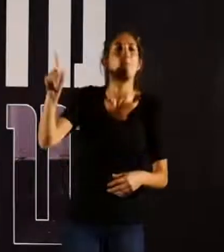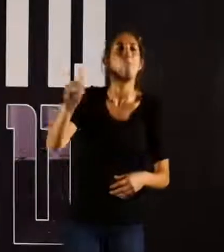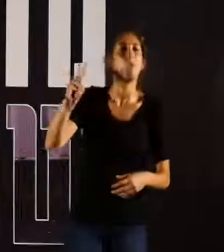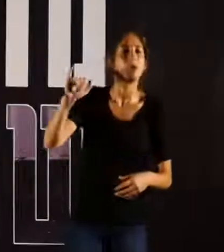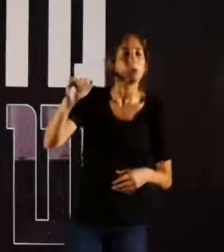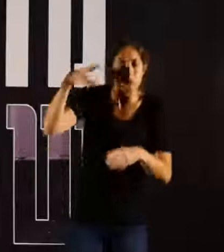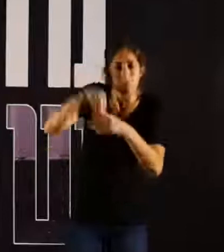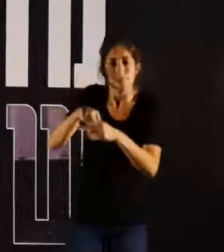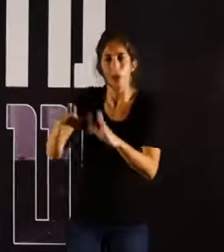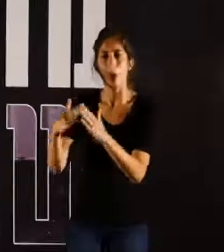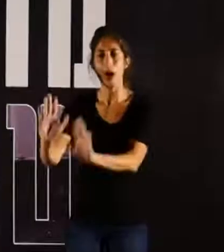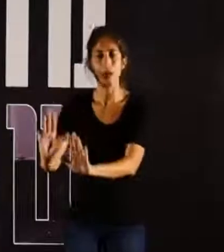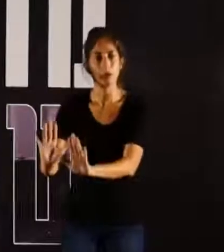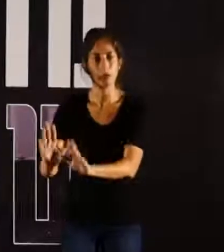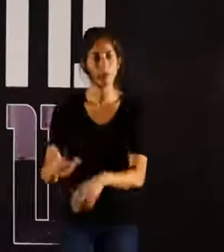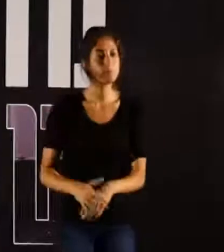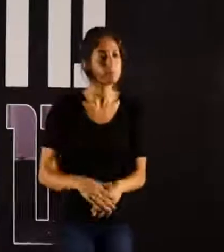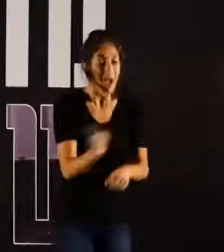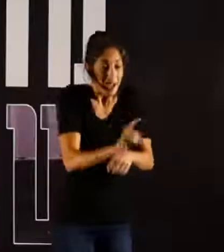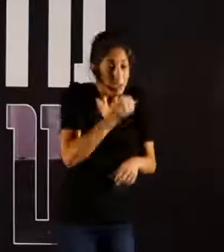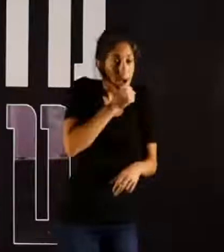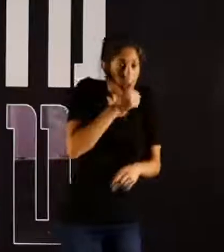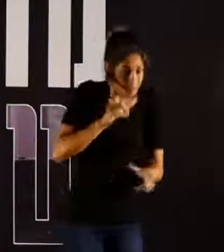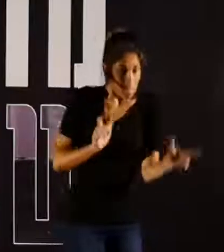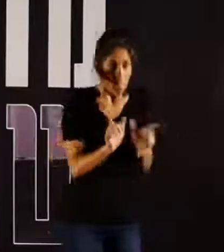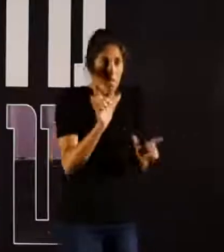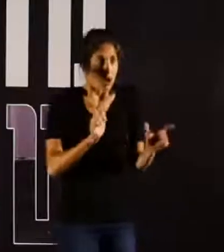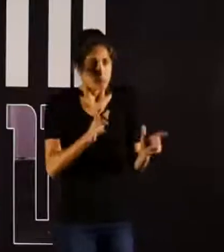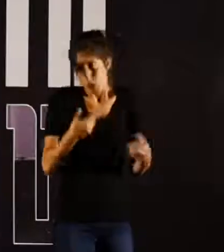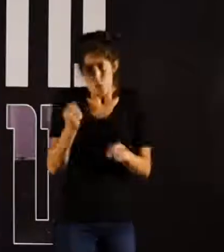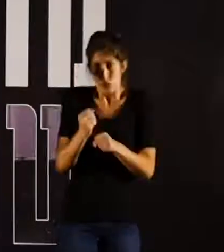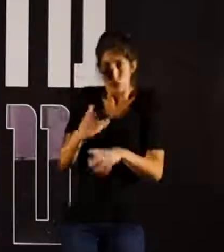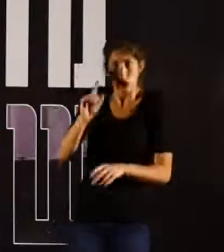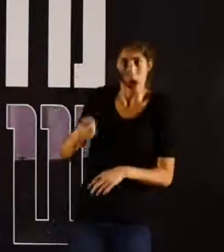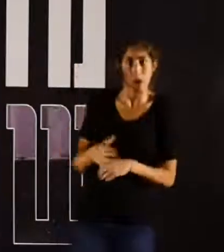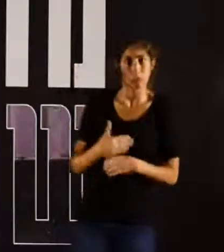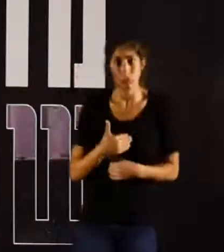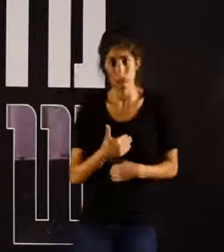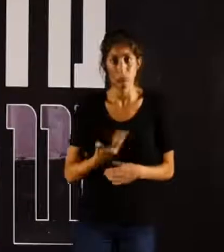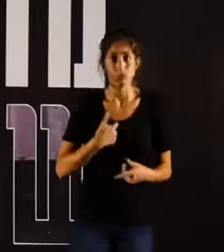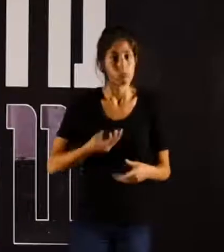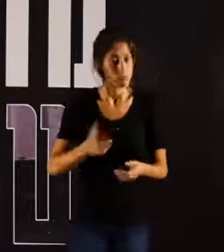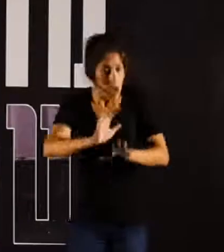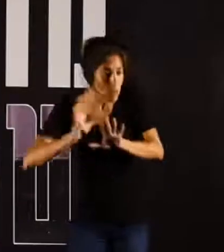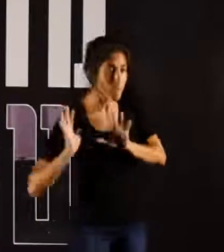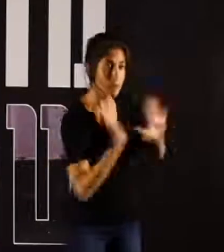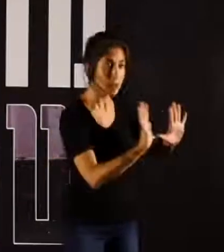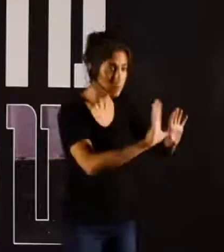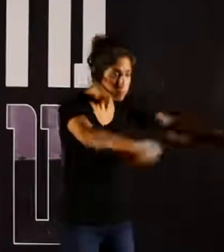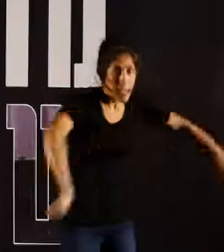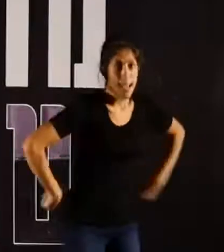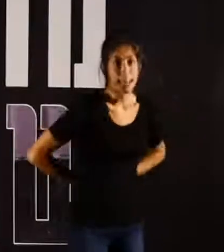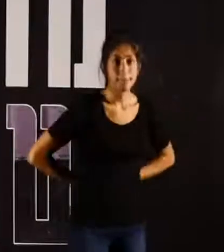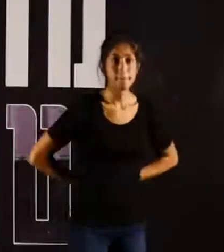הבית. אז ברגע שהסבא הזה מנסה לעצור אותנו, אנחנו עושים מה שאנחנו צריכים. דוחפים אותו לקיר, עוסקים לו את